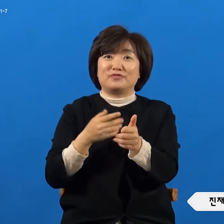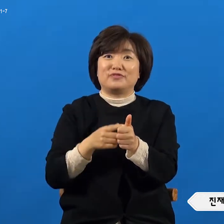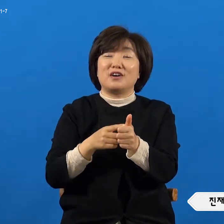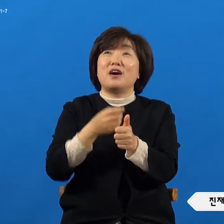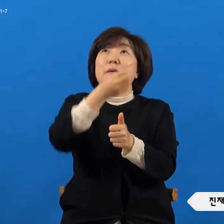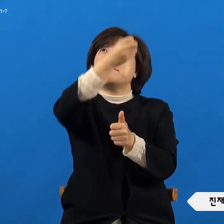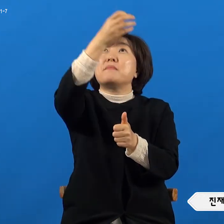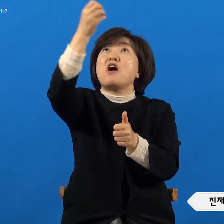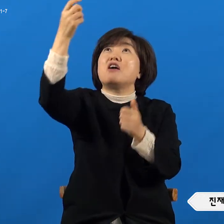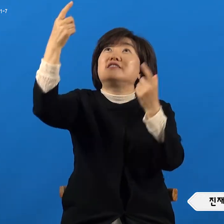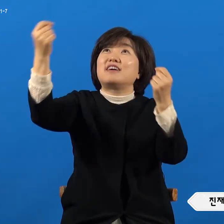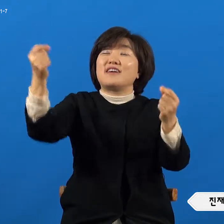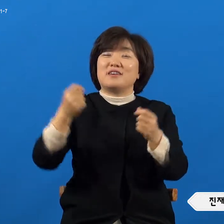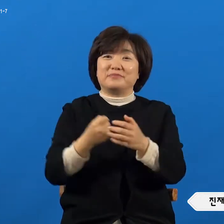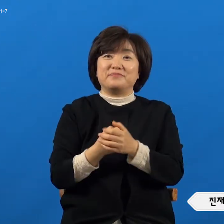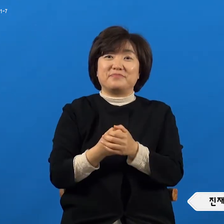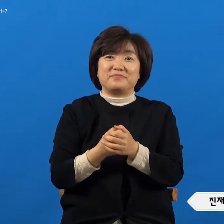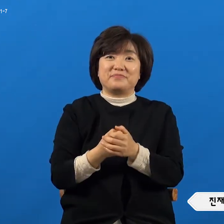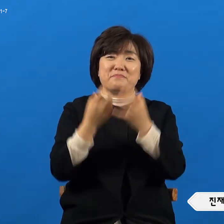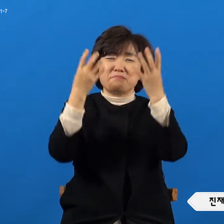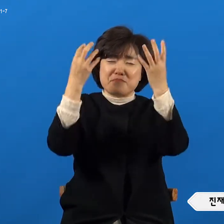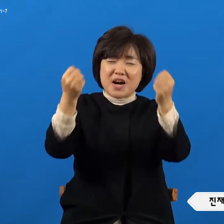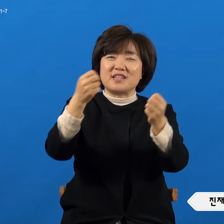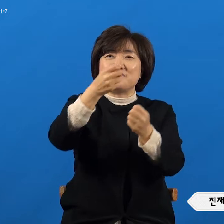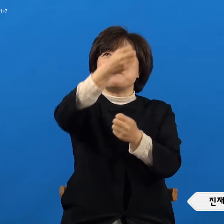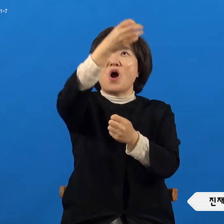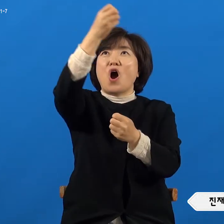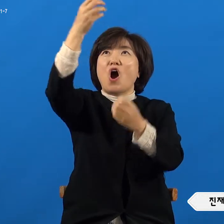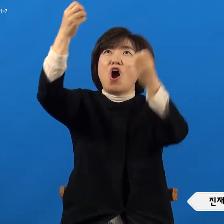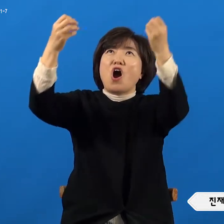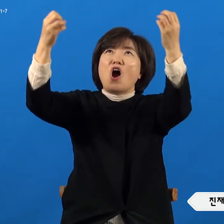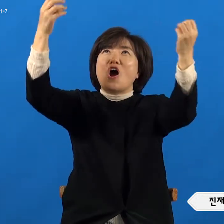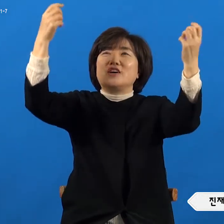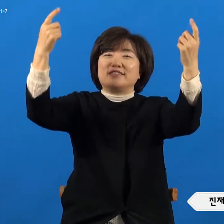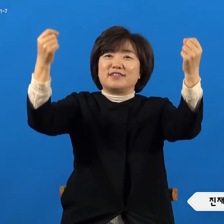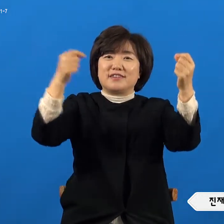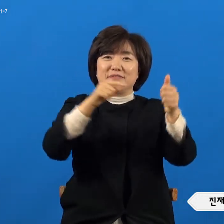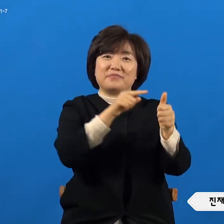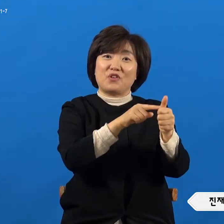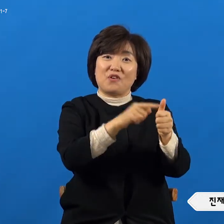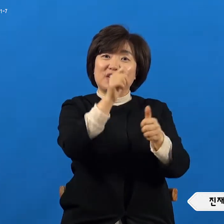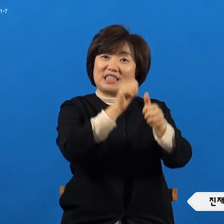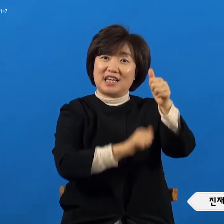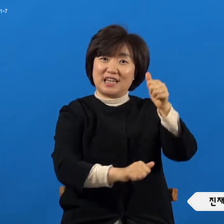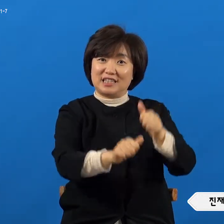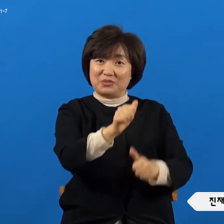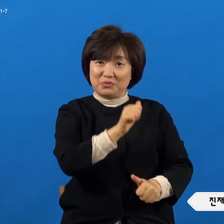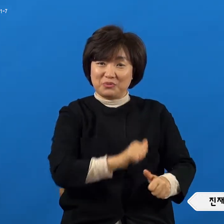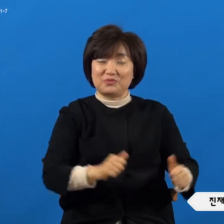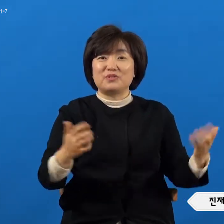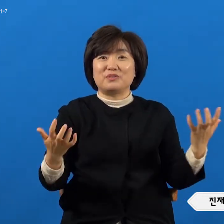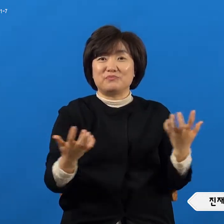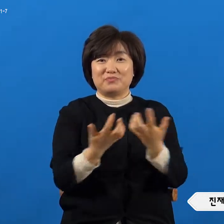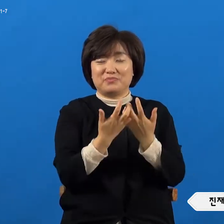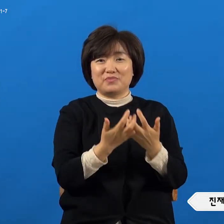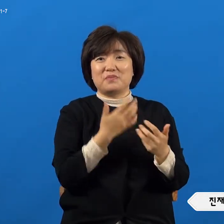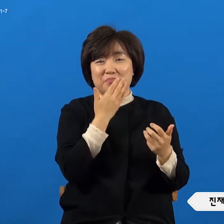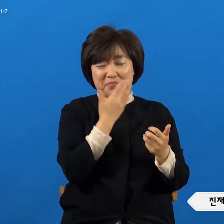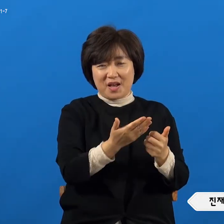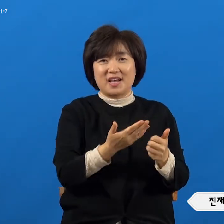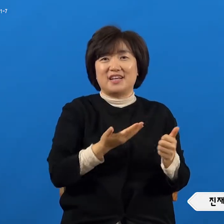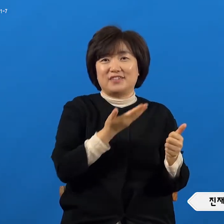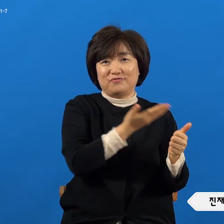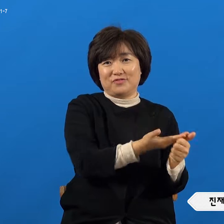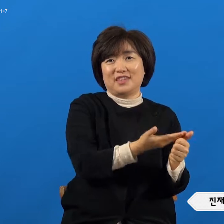이 많은 별들처럼 하나님께서 내 자손을 풍성케 하시겠다고